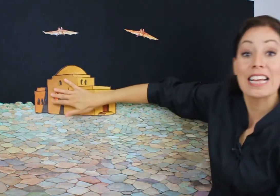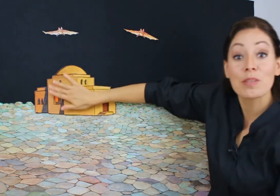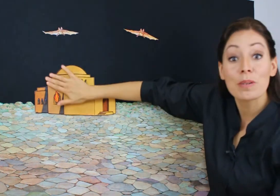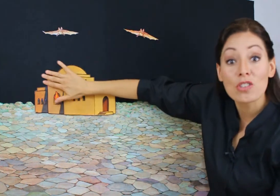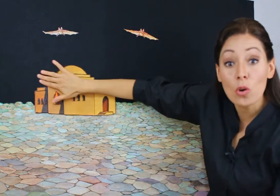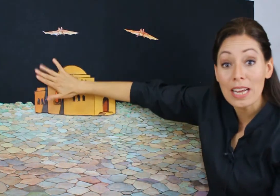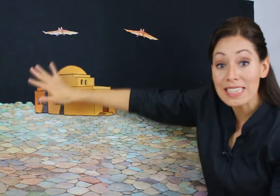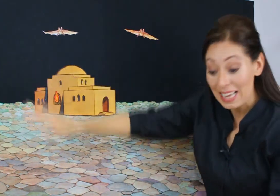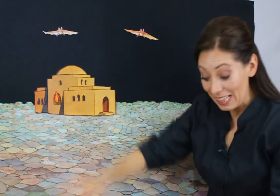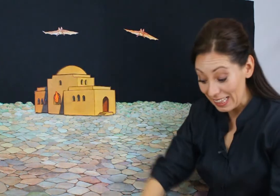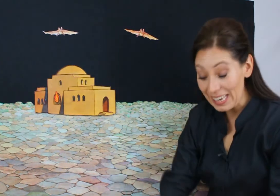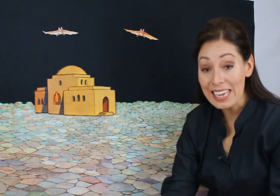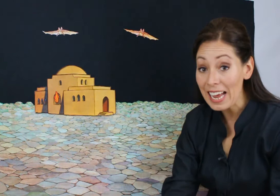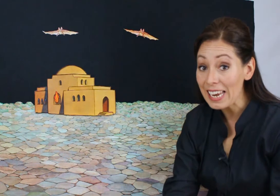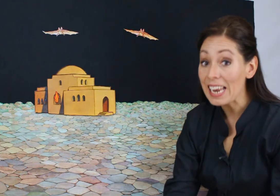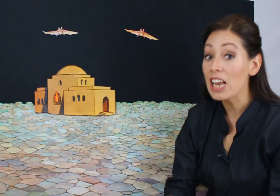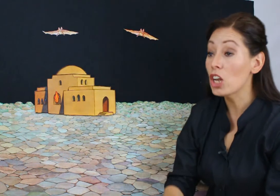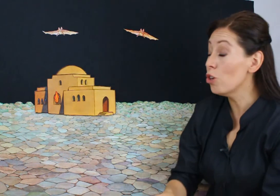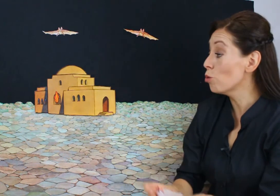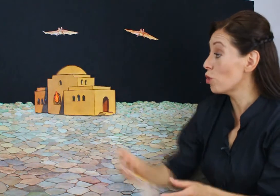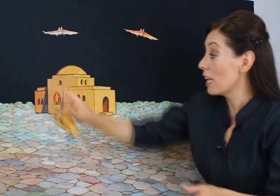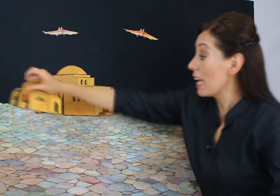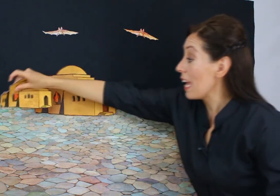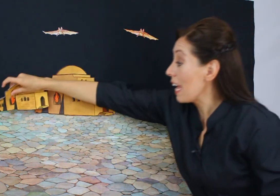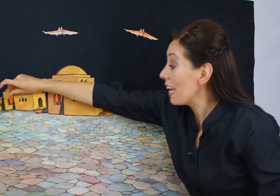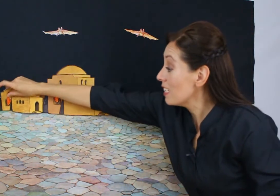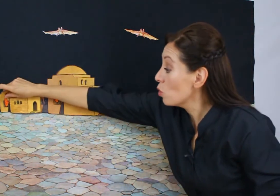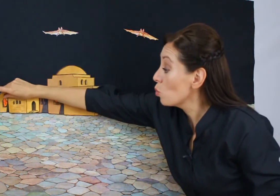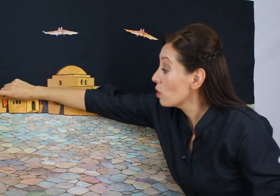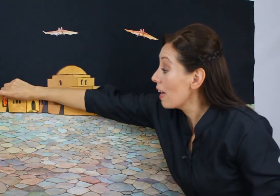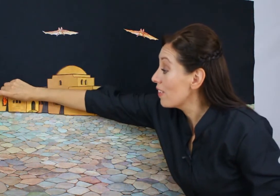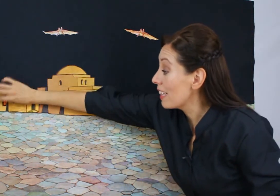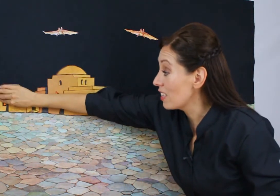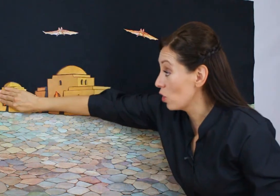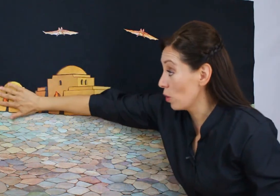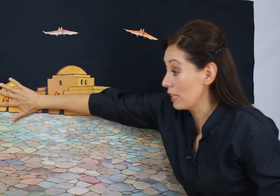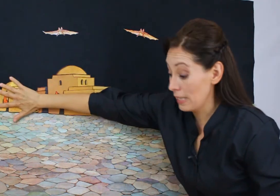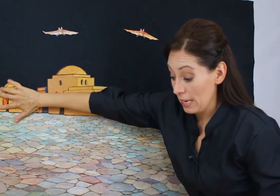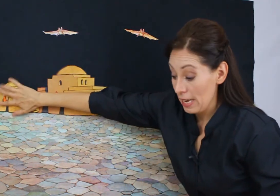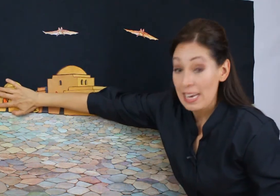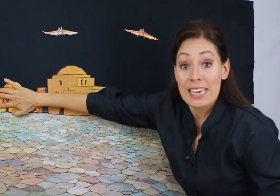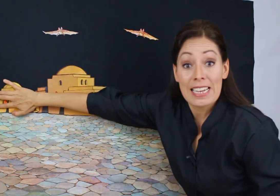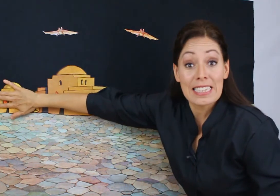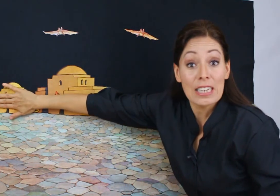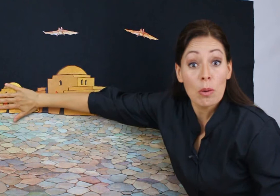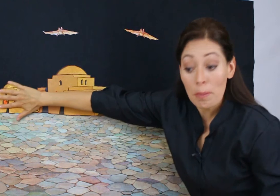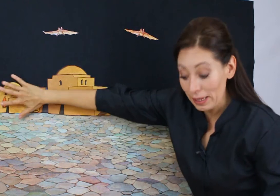las personas tenían luz en sus habitaciones y así